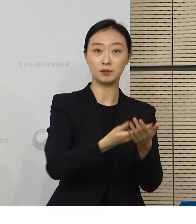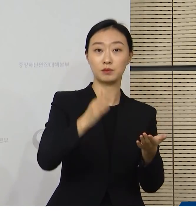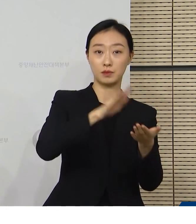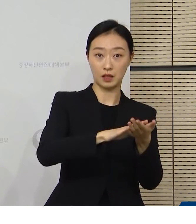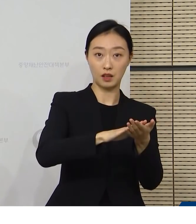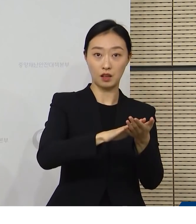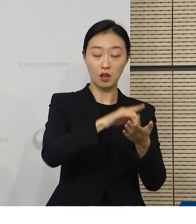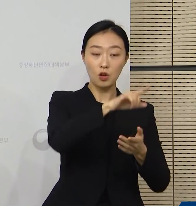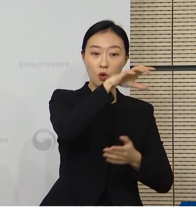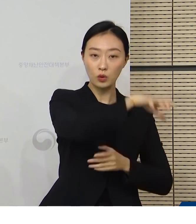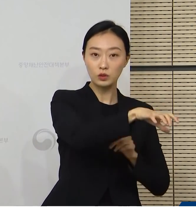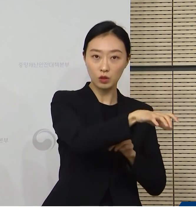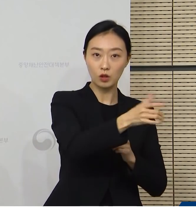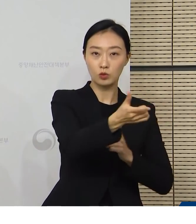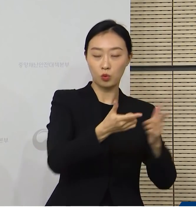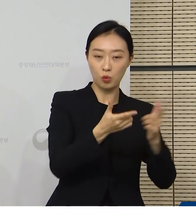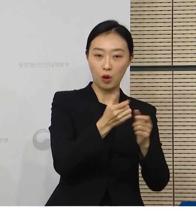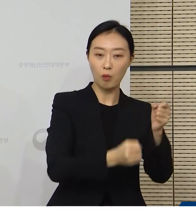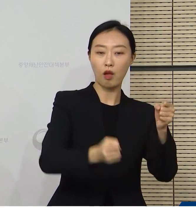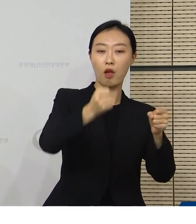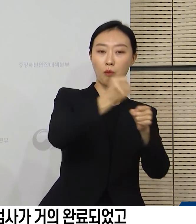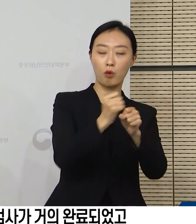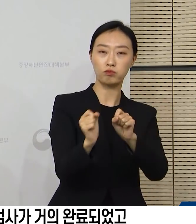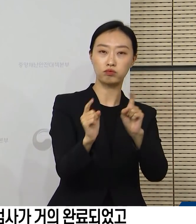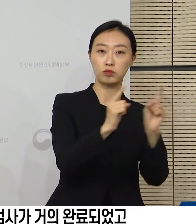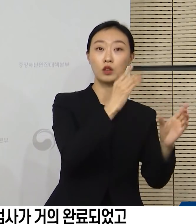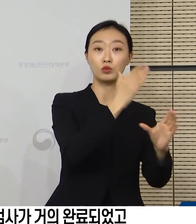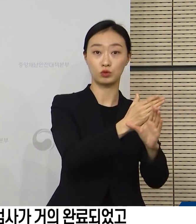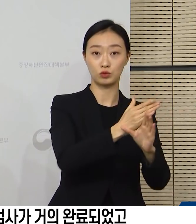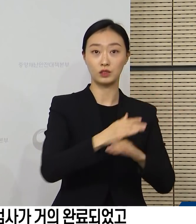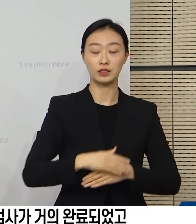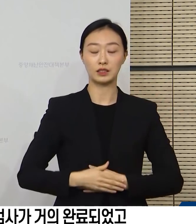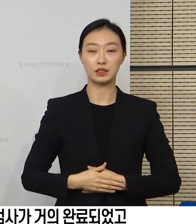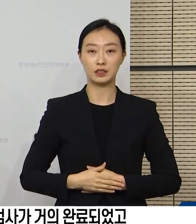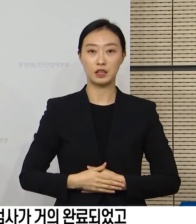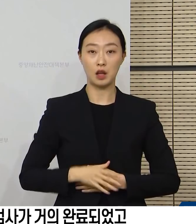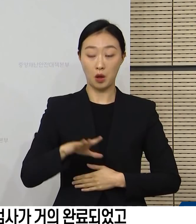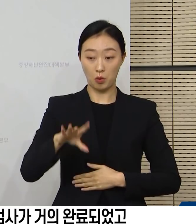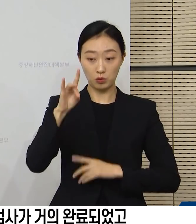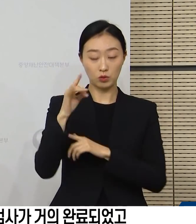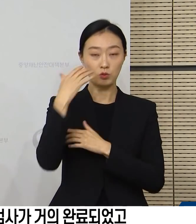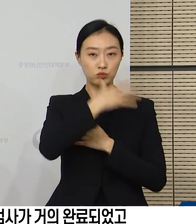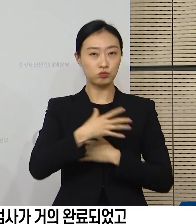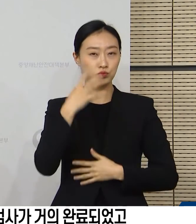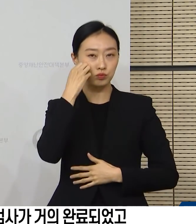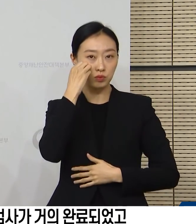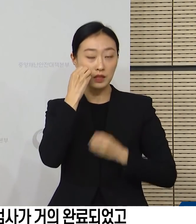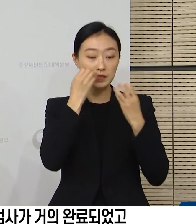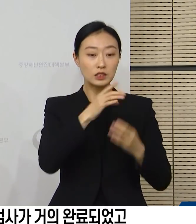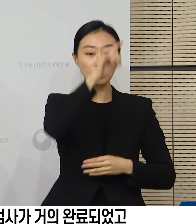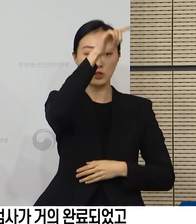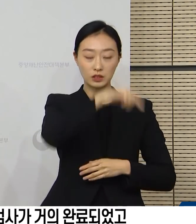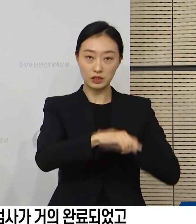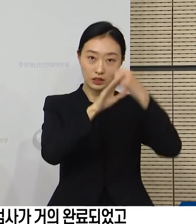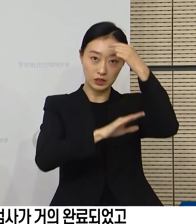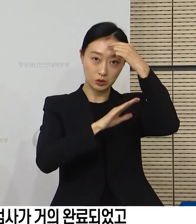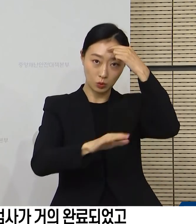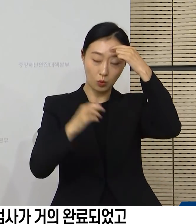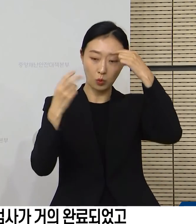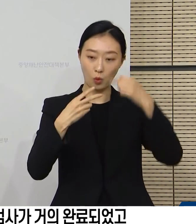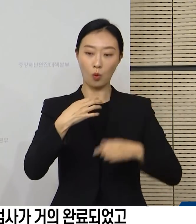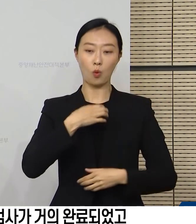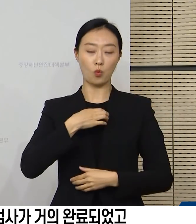통제를 회복하고 있는 중입니다. 우선 유증상자 신천지 신도를 비롯한